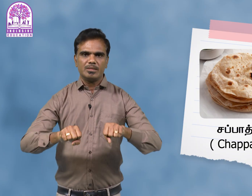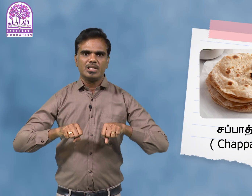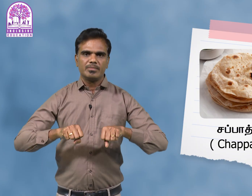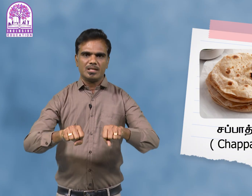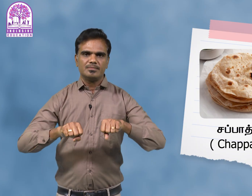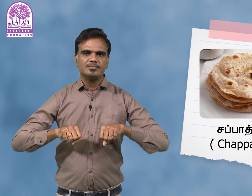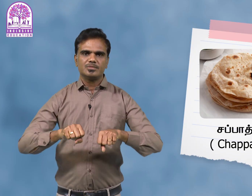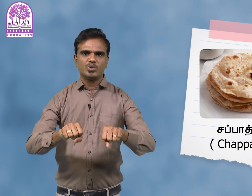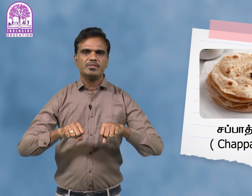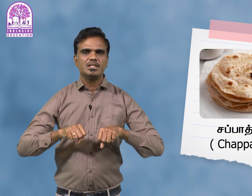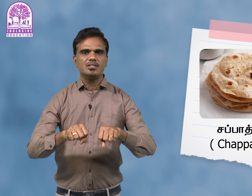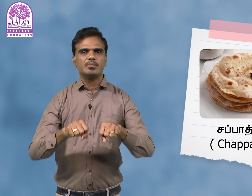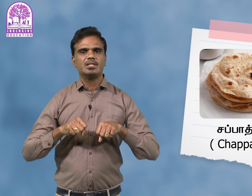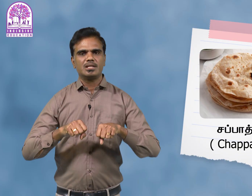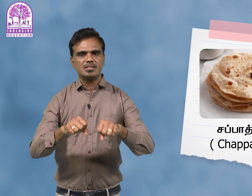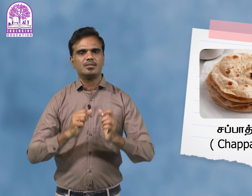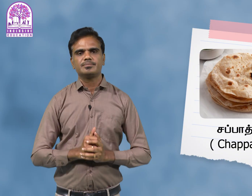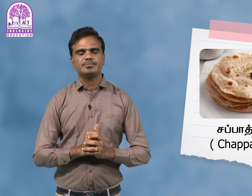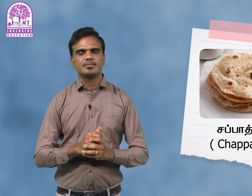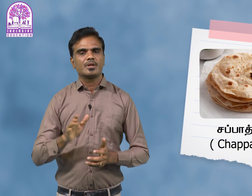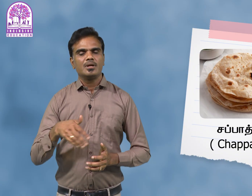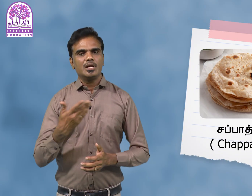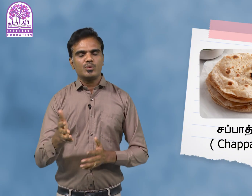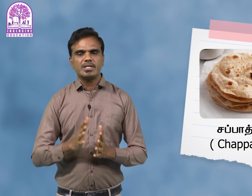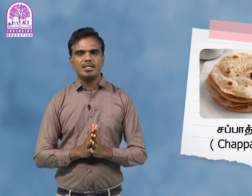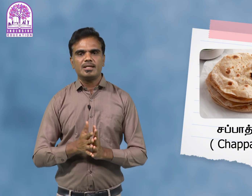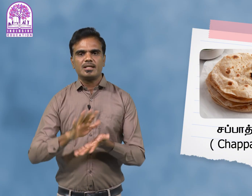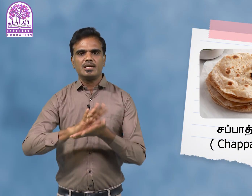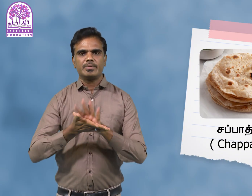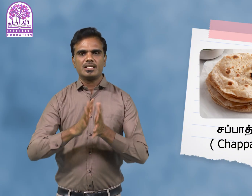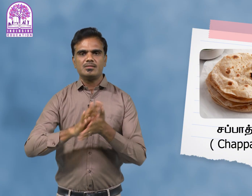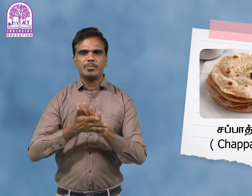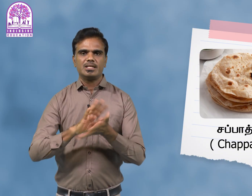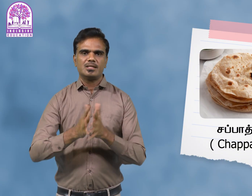இப்படி காமிக்கிறீங்க. ஸோ இது வந்து என்னது சப்பாத்திக்கான சைன். இன்னொரு சைன் என்ன இருக்குன்னா இங்கே பாருங்கள், இது சப்பாத்திக்கான சைன்.